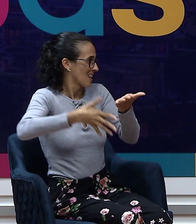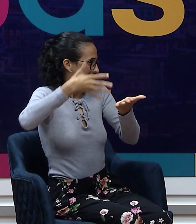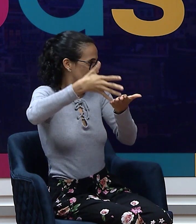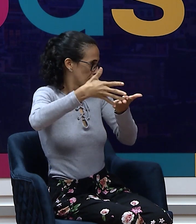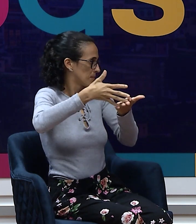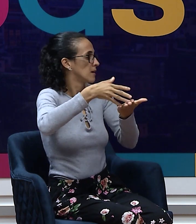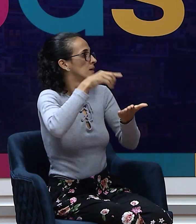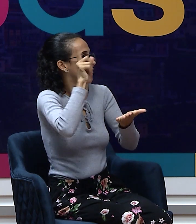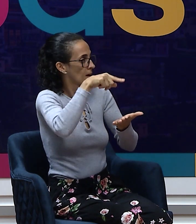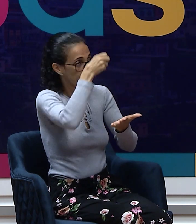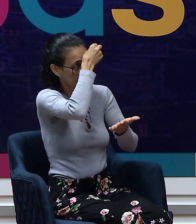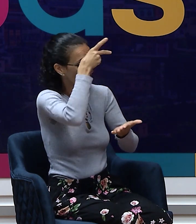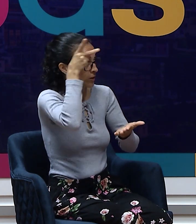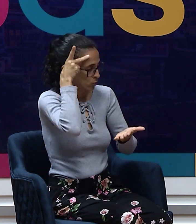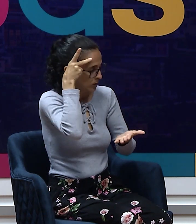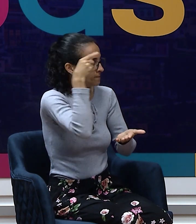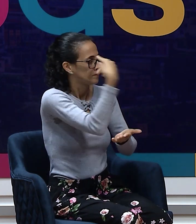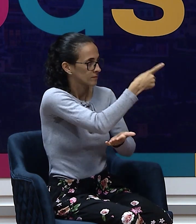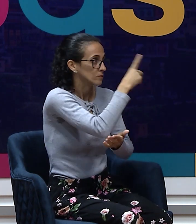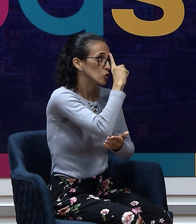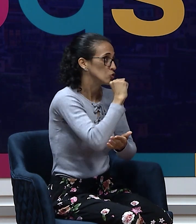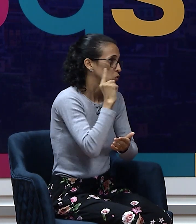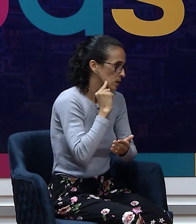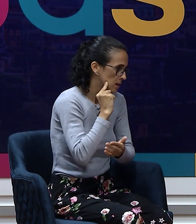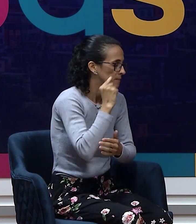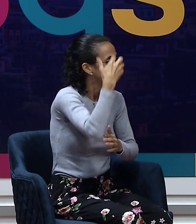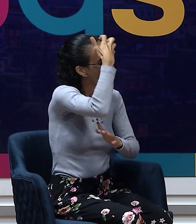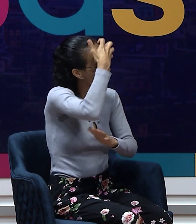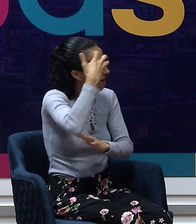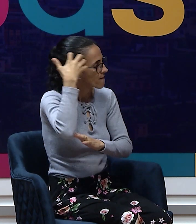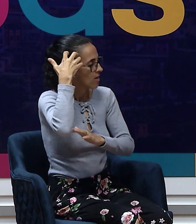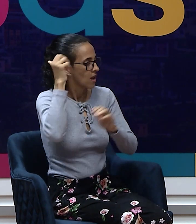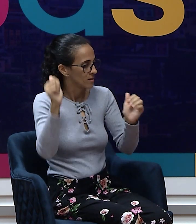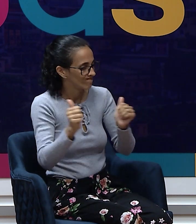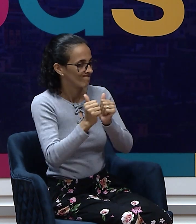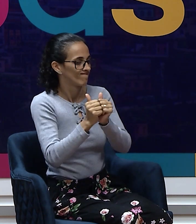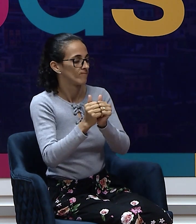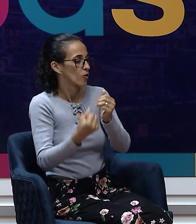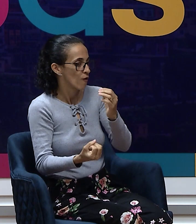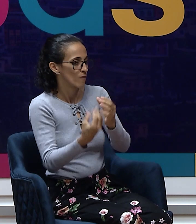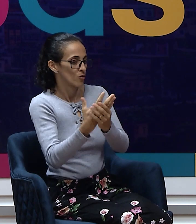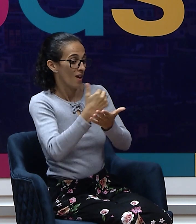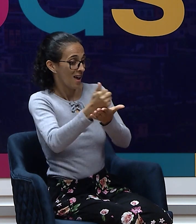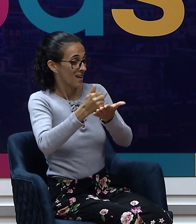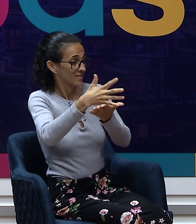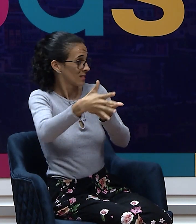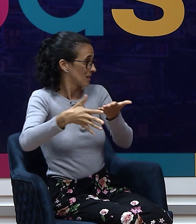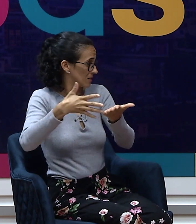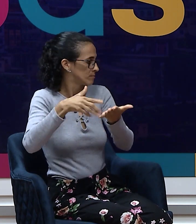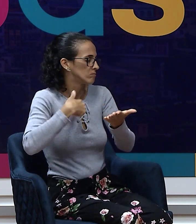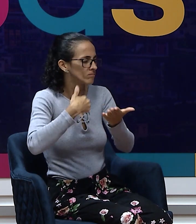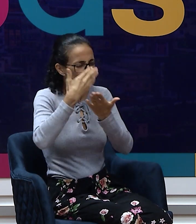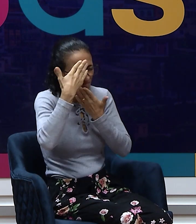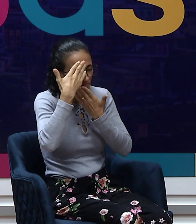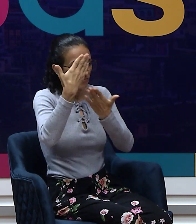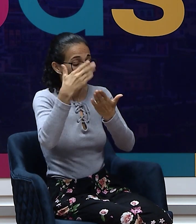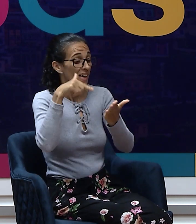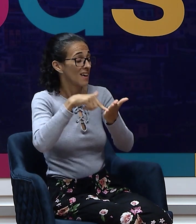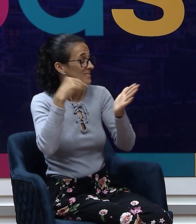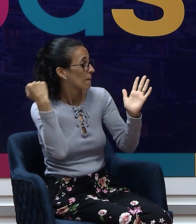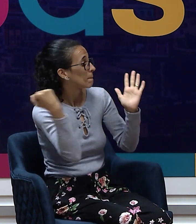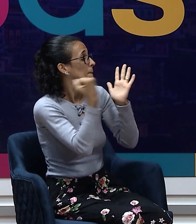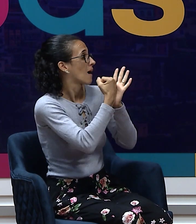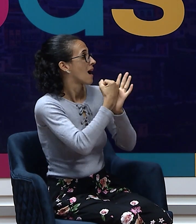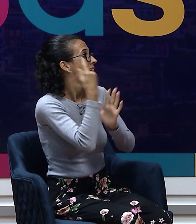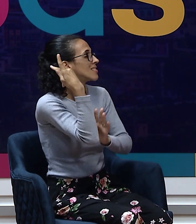muito importante. Hoje nós temos o CAS Libras, que a prefeitura fundou, e a Juliana, junto com a Eveline, do Desenvolvimento Social, e